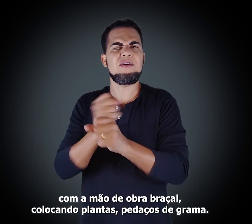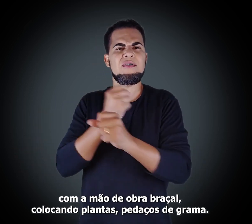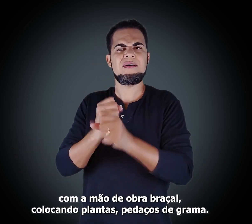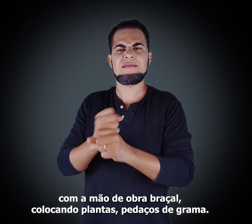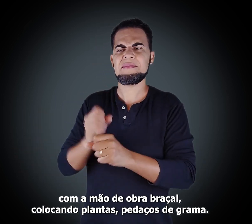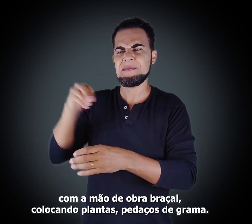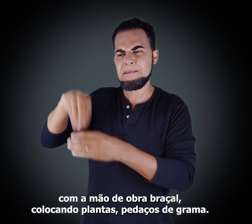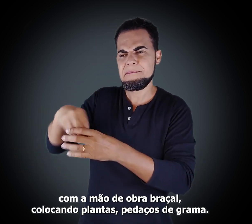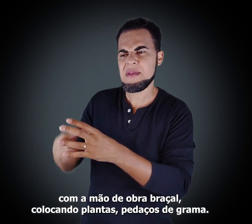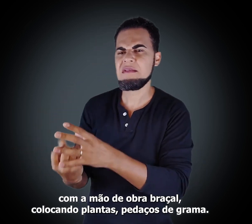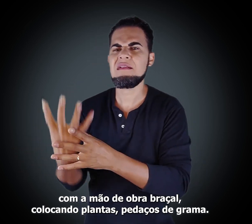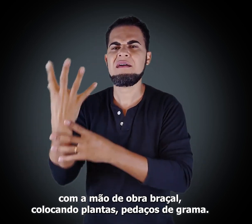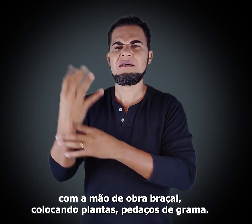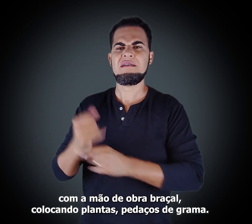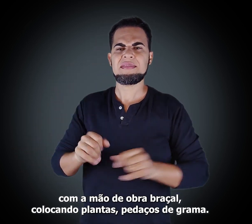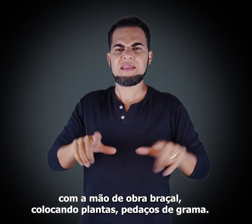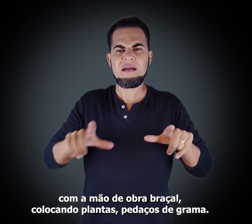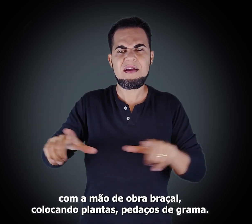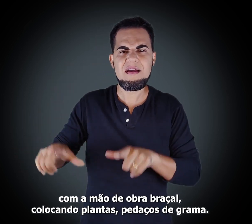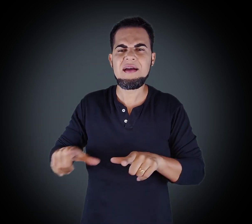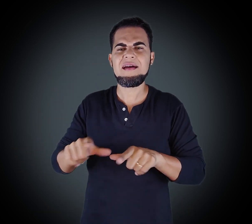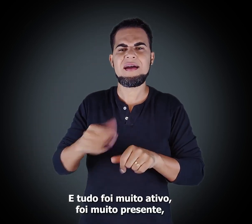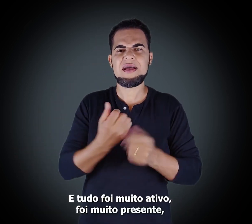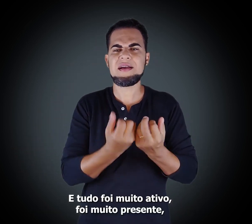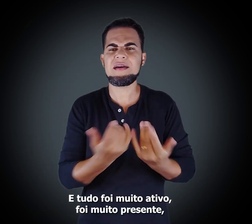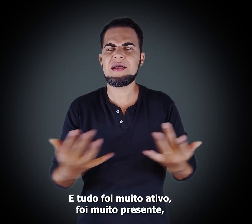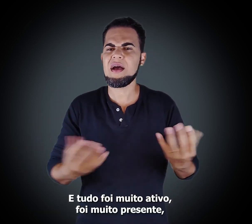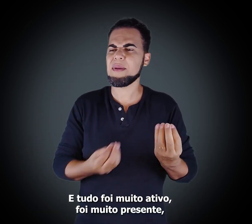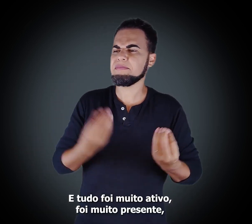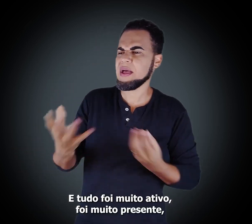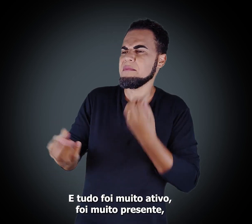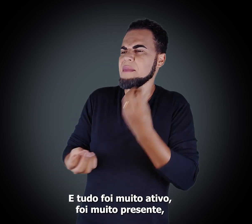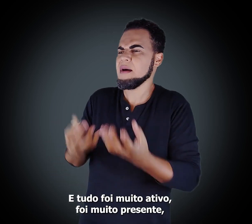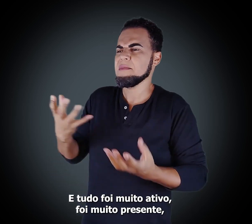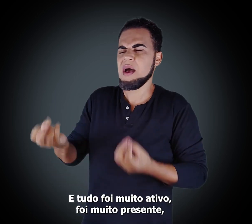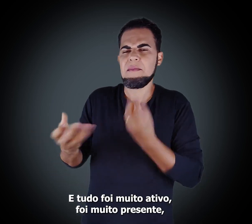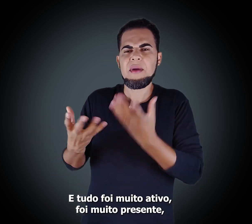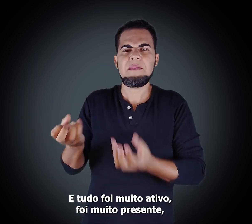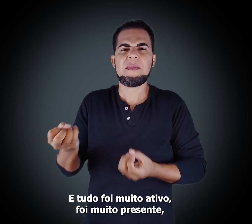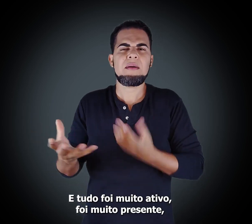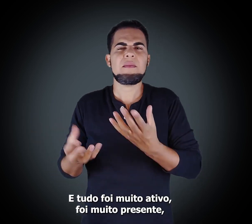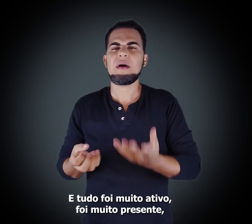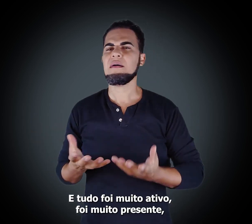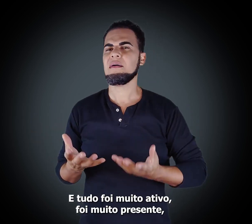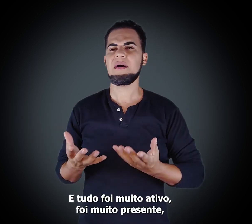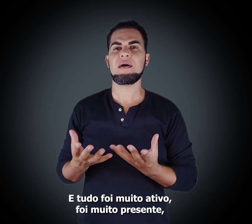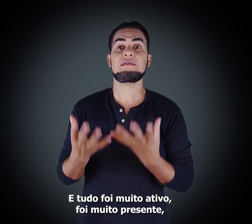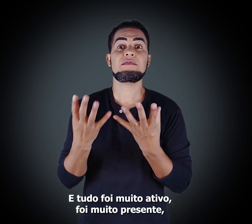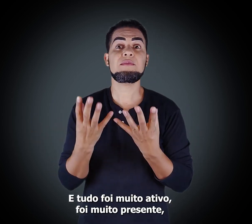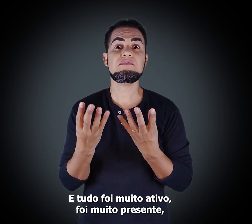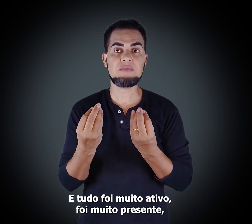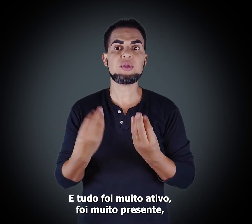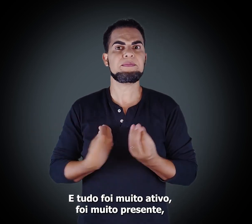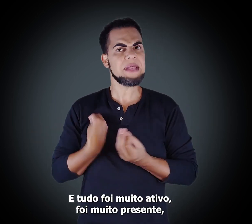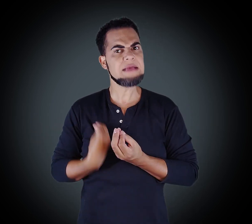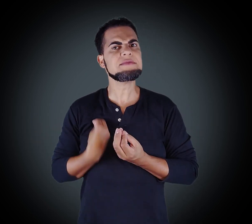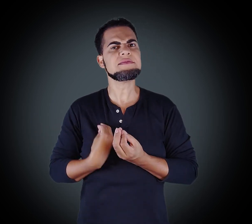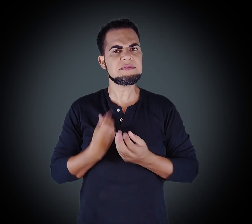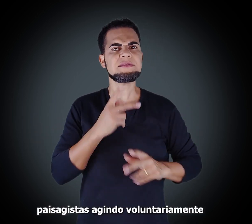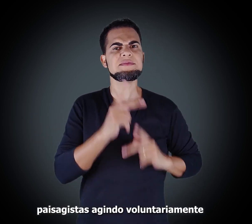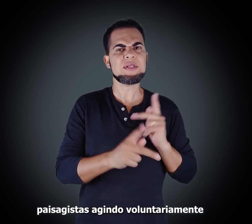doando plantas, pedaços de grama, né? Isso foi muito ativo, né? Foi muito